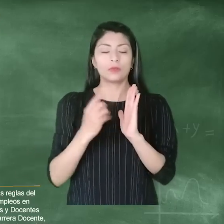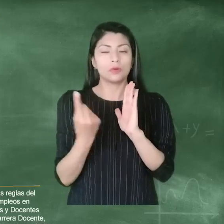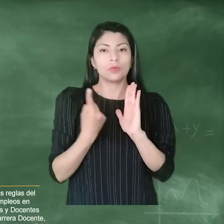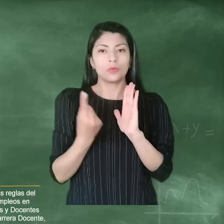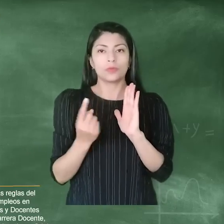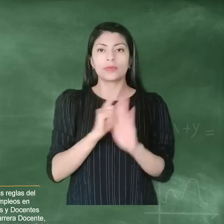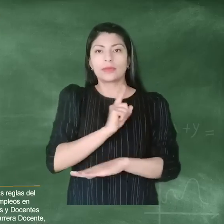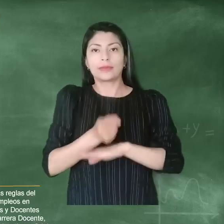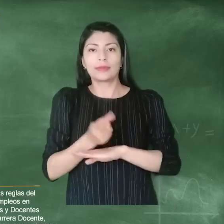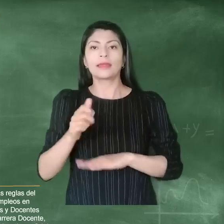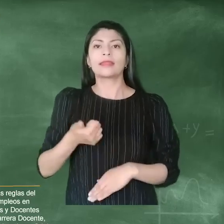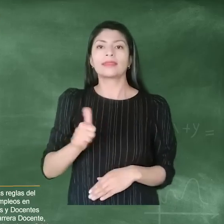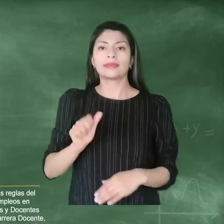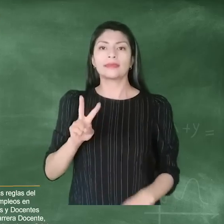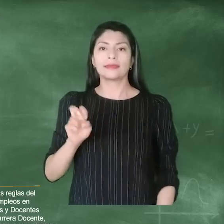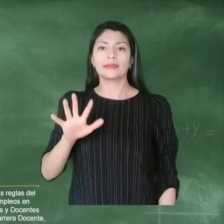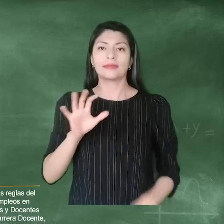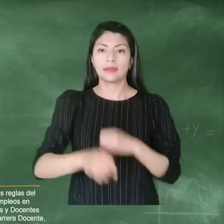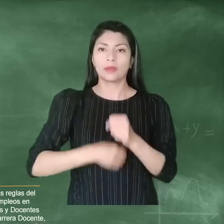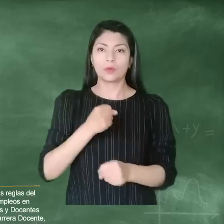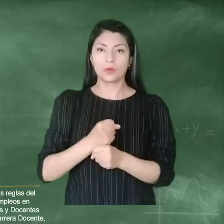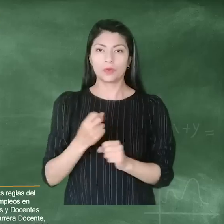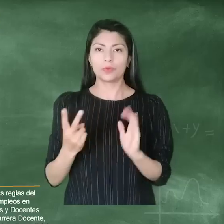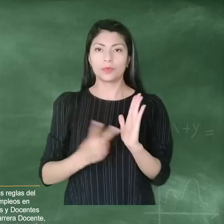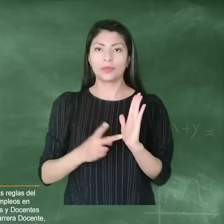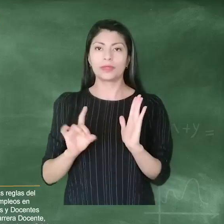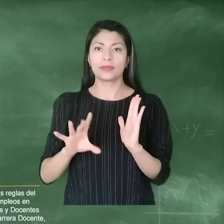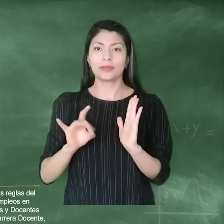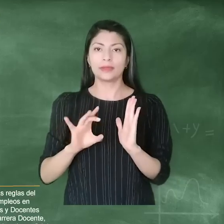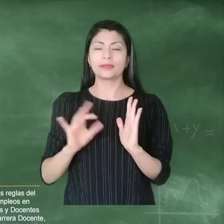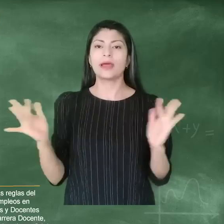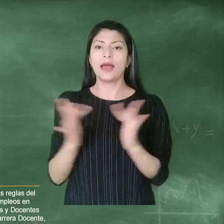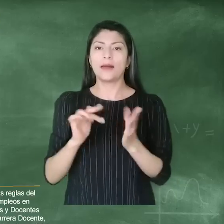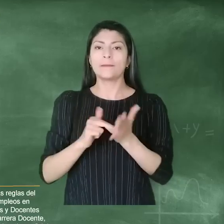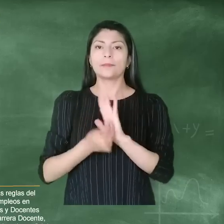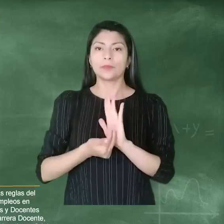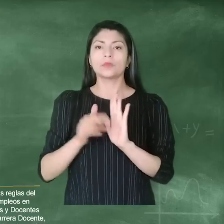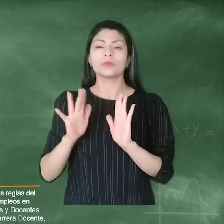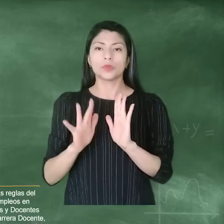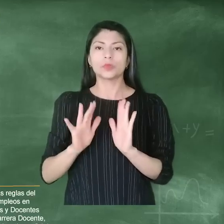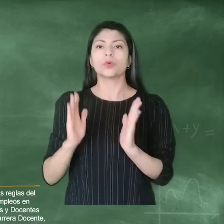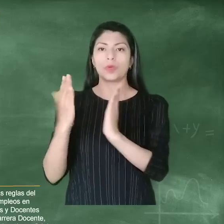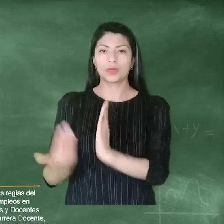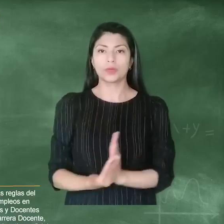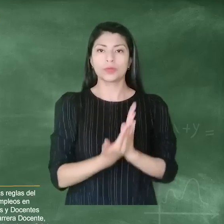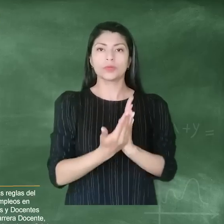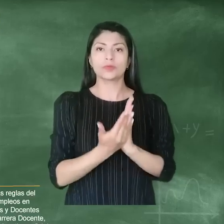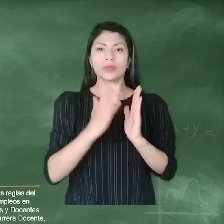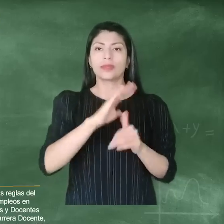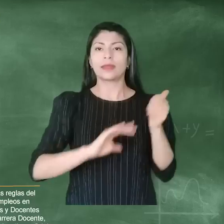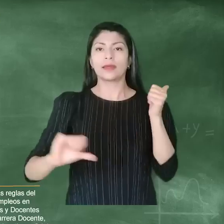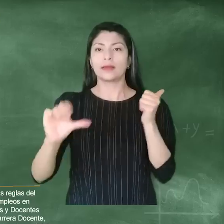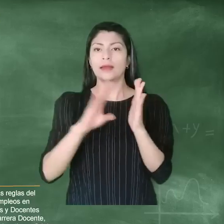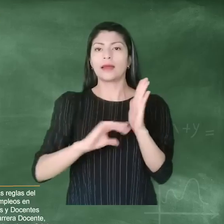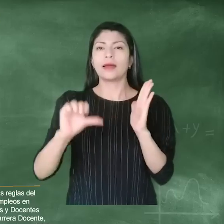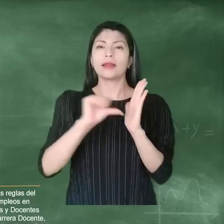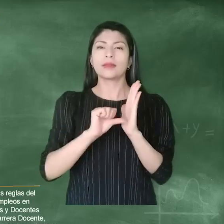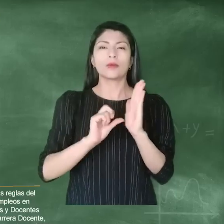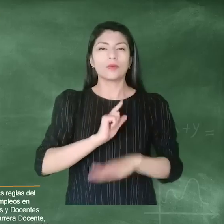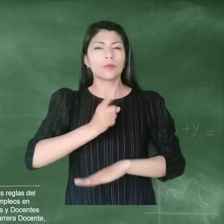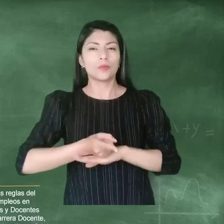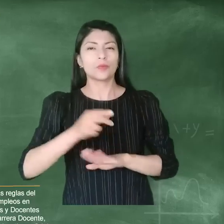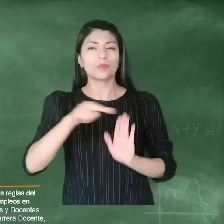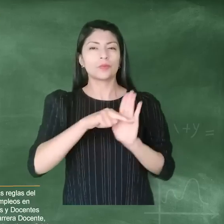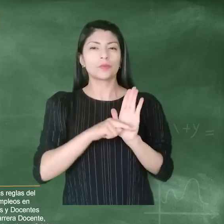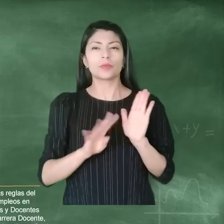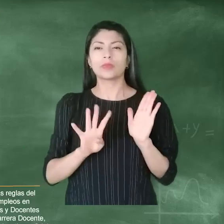2.4.1.1.5 del Decreto Único Reglamentario 1075 de 2015 del sector educación, subrogado por el artículo